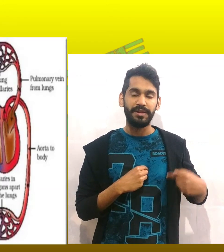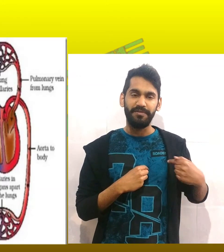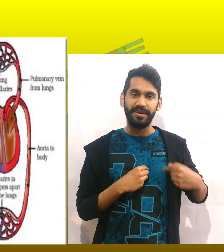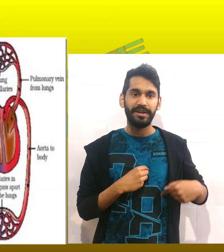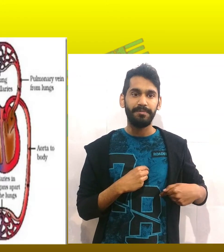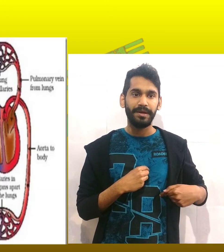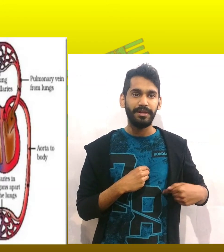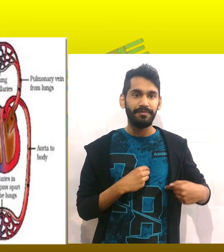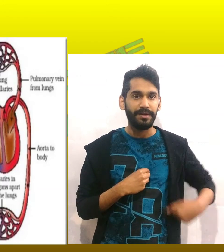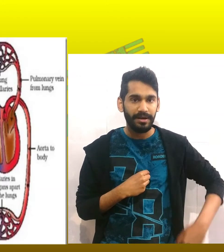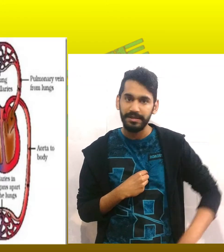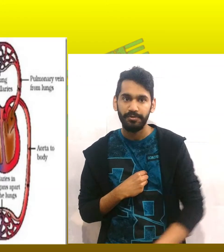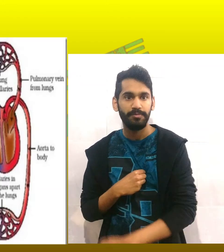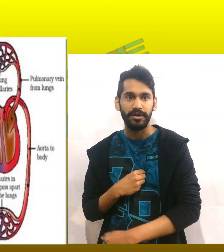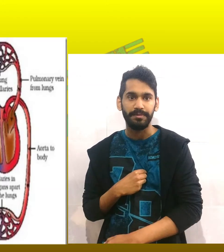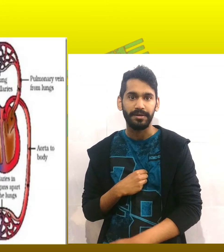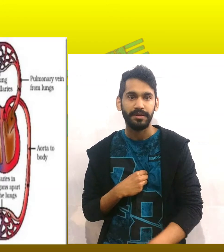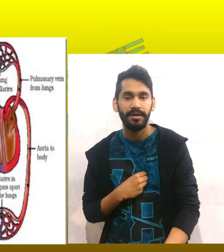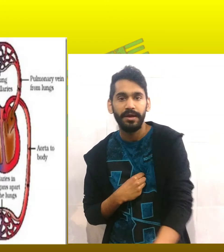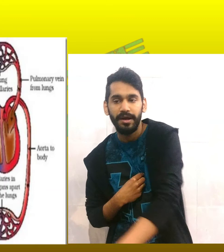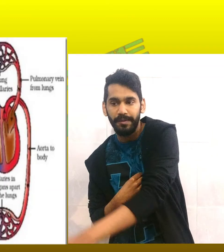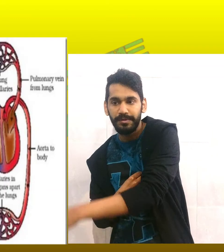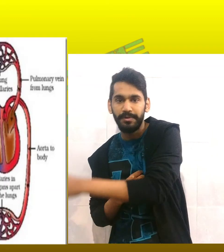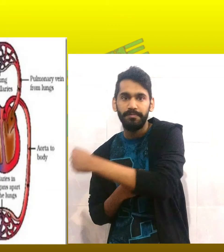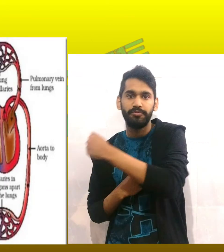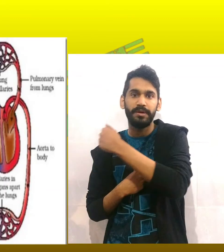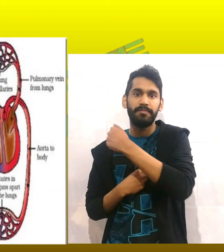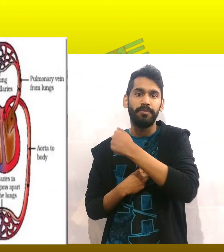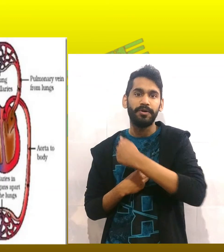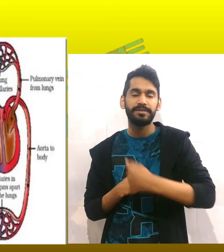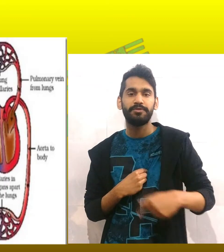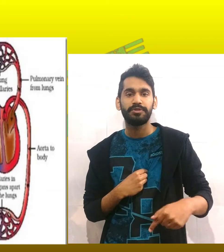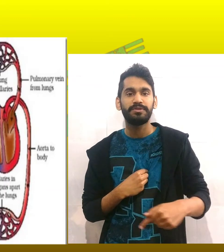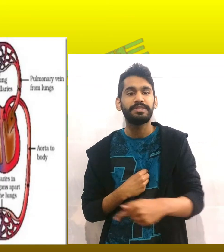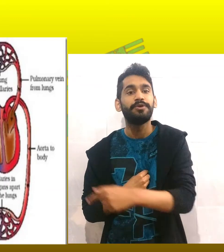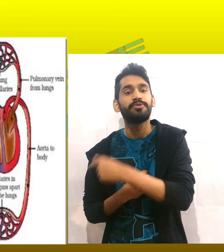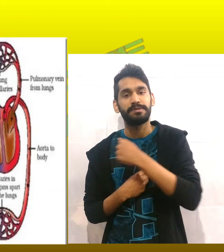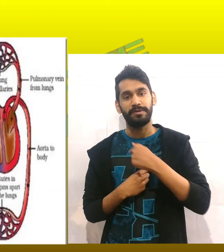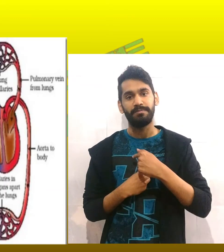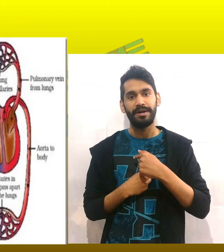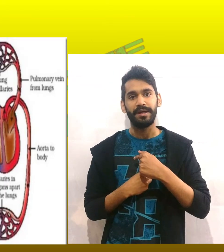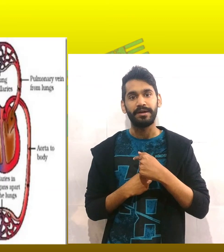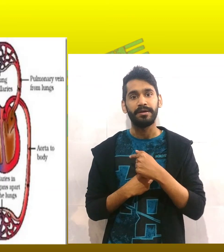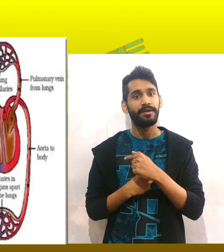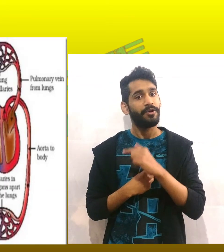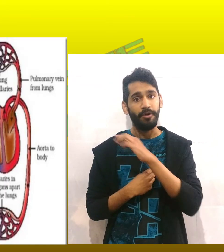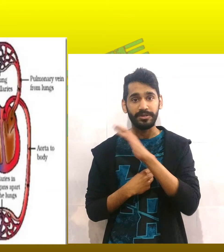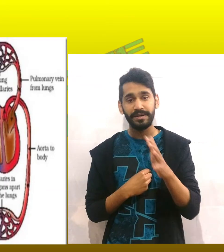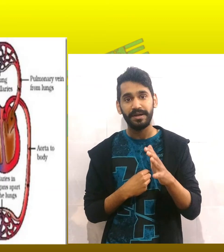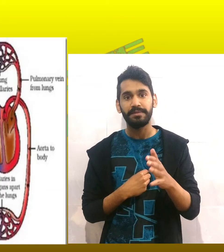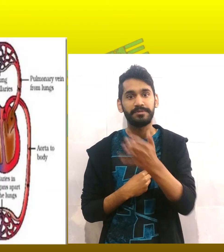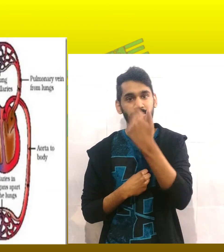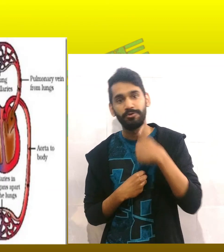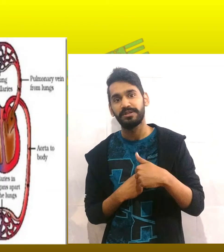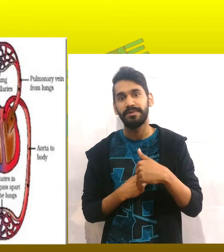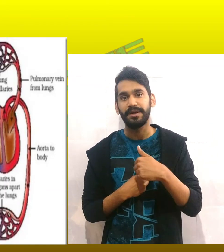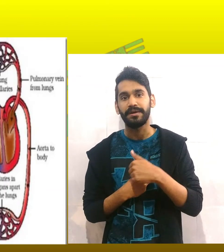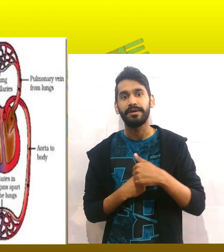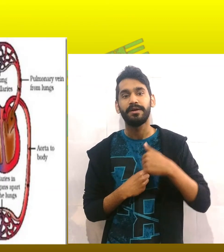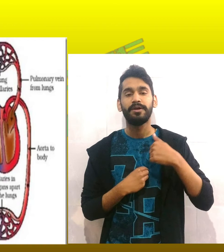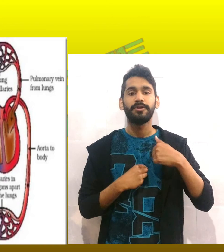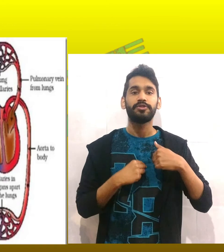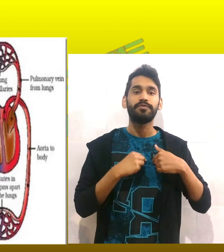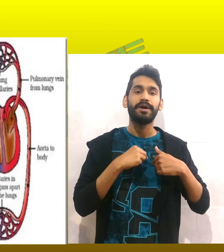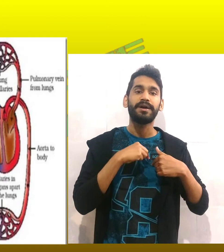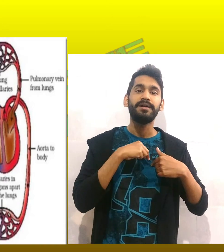में लेफ्ट वेंट्रिकल में गया था, लेफ्ट वेंट्रिकल से पूरी बॉडी में गया था। अब जब ये पूरा बॉडी से होते हुए CO2 रिच ब्लड आएगा, ऑक्सीजन खत्म, CO2 रिच ब्लड